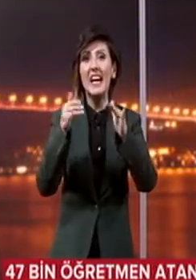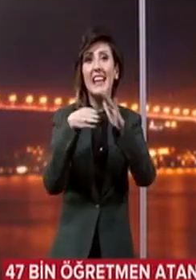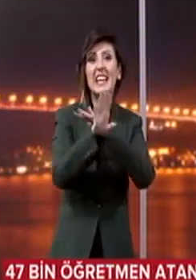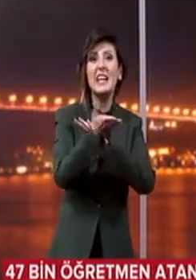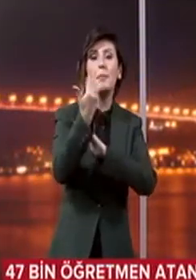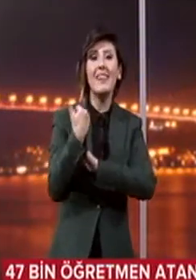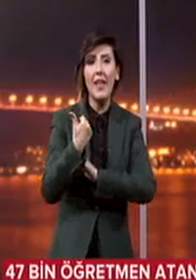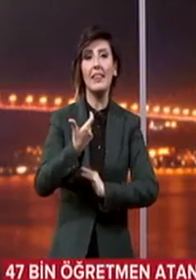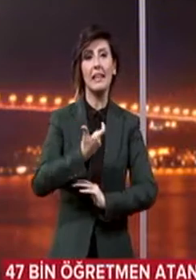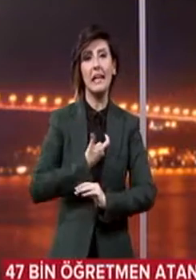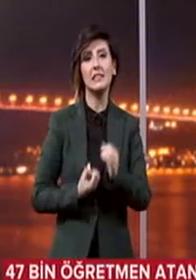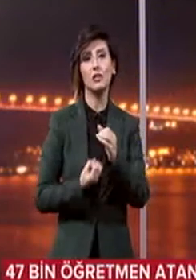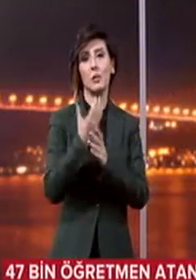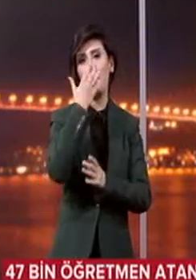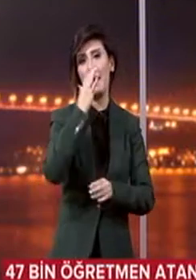girmeden yasalaştırılması bekleniyor.